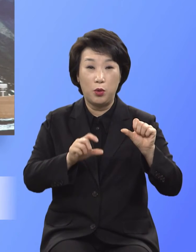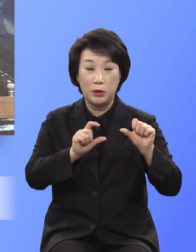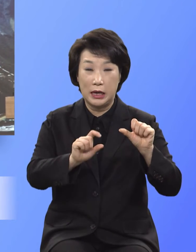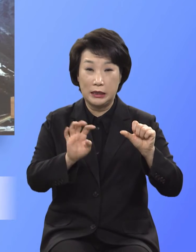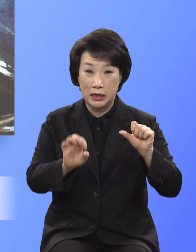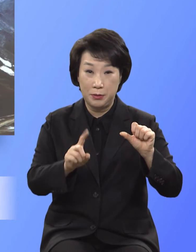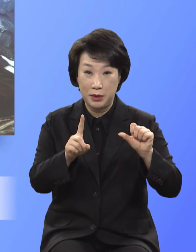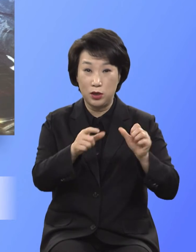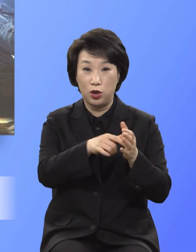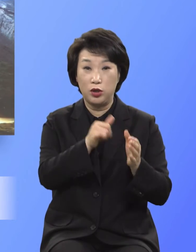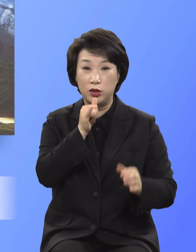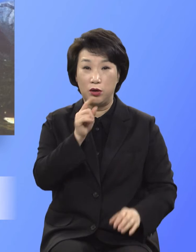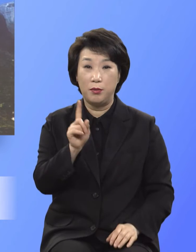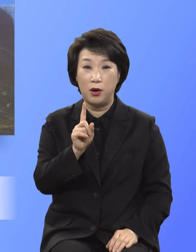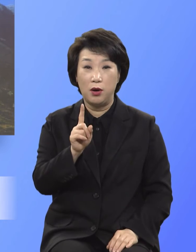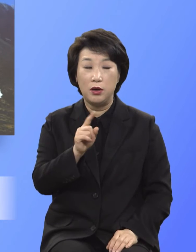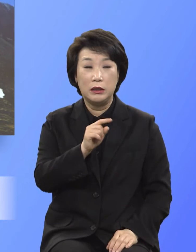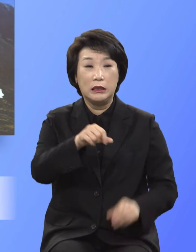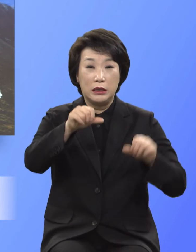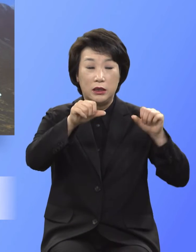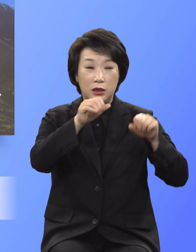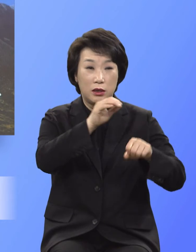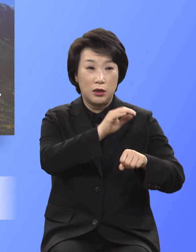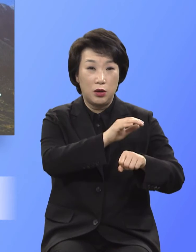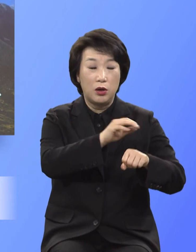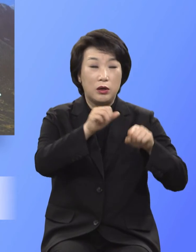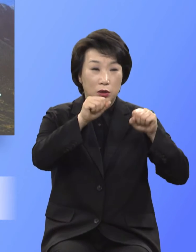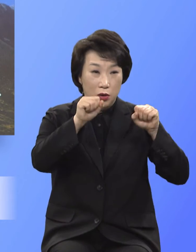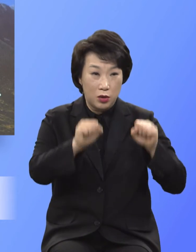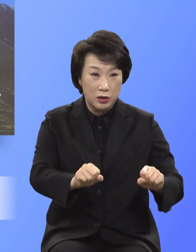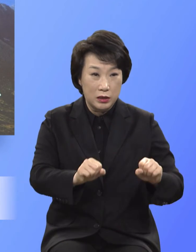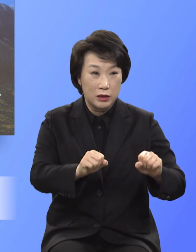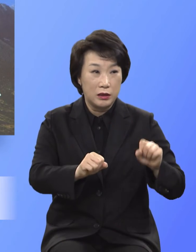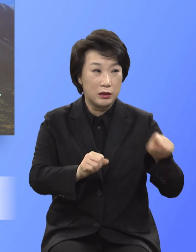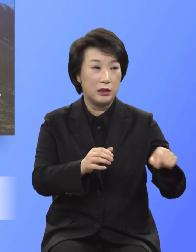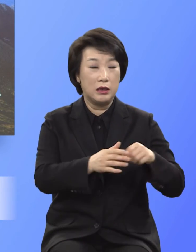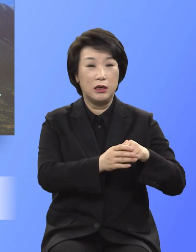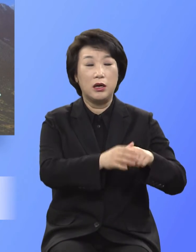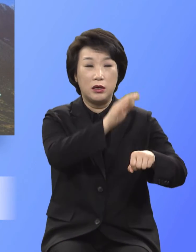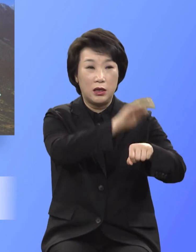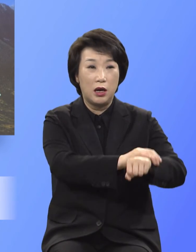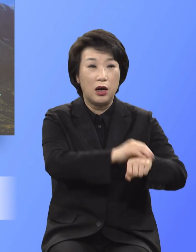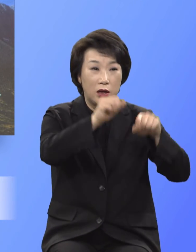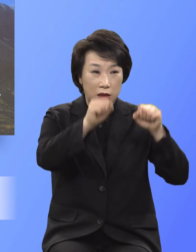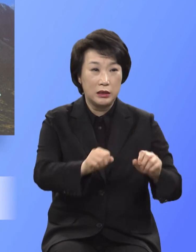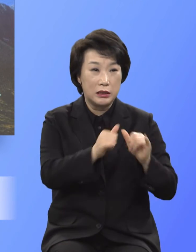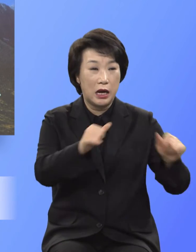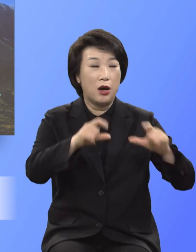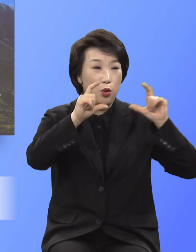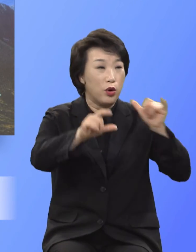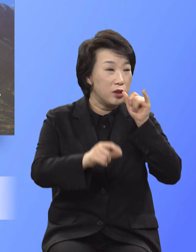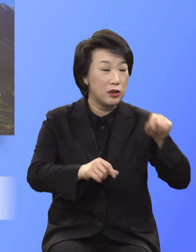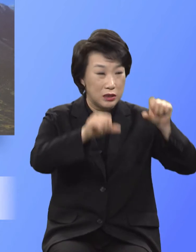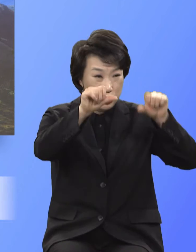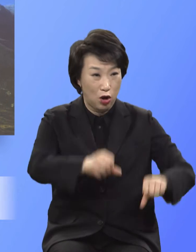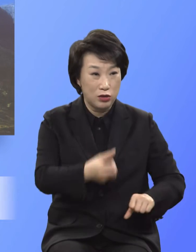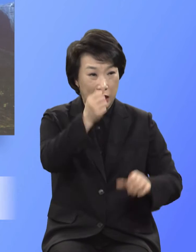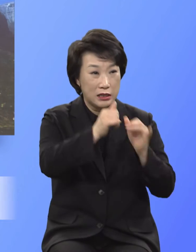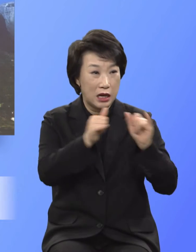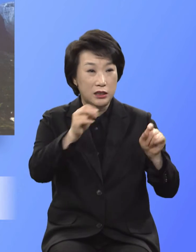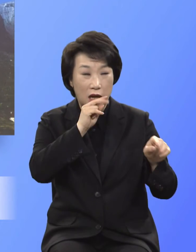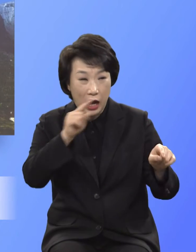25장 41절 이하에도 이 저주를 받은 자들아 나를 떠나 마귀와 더불어